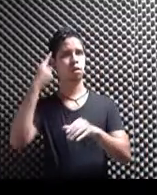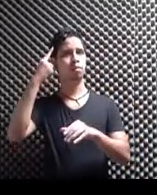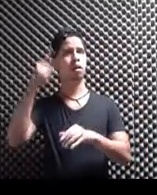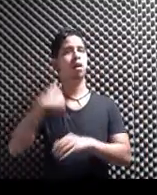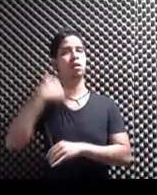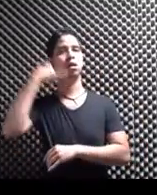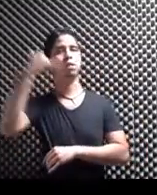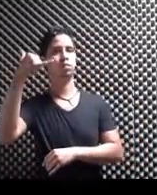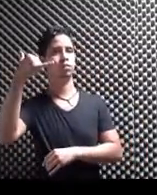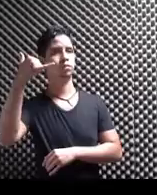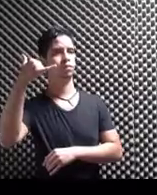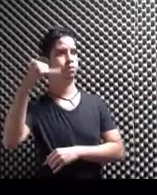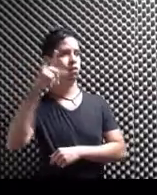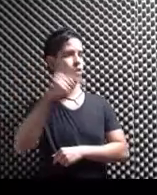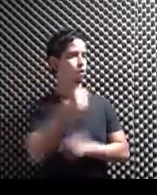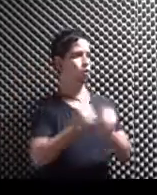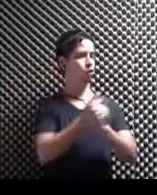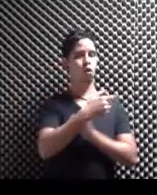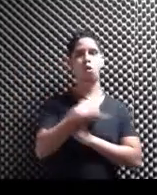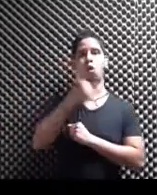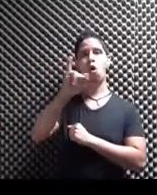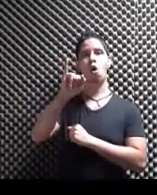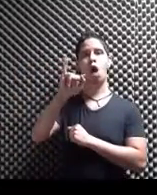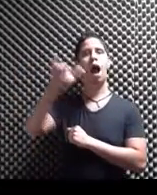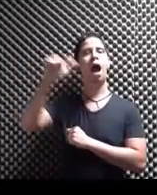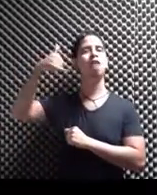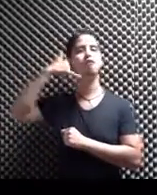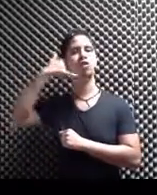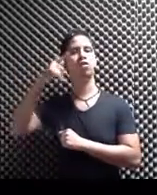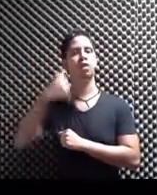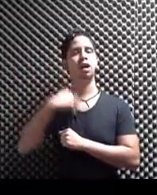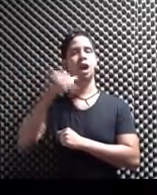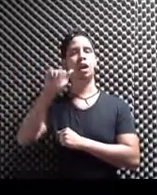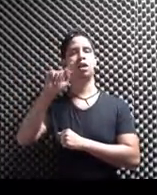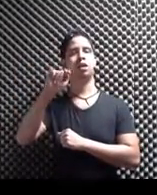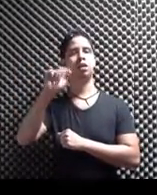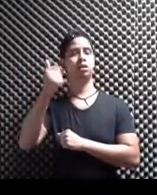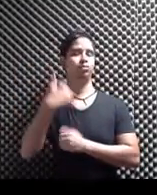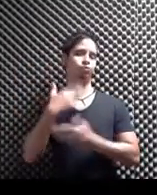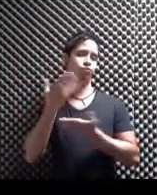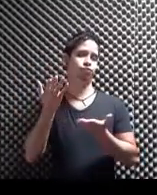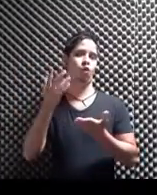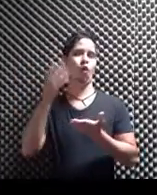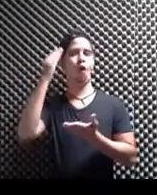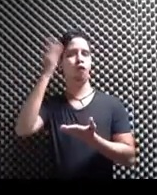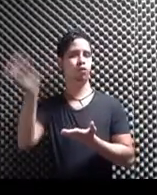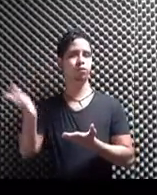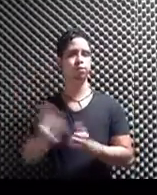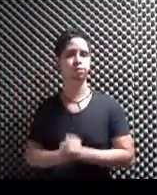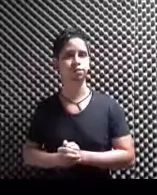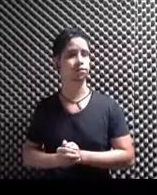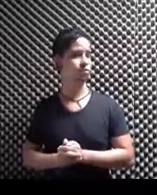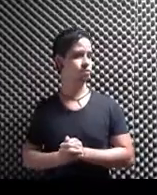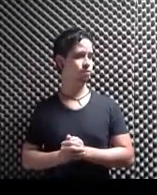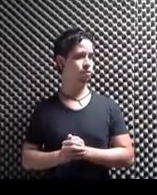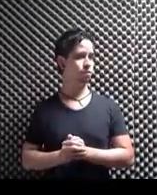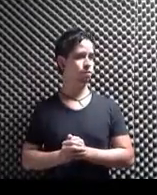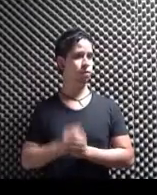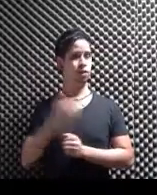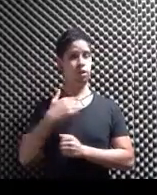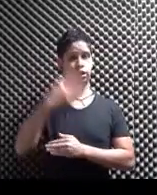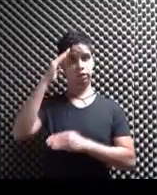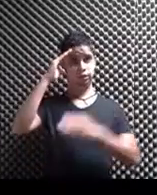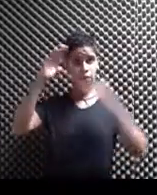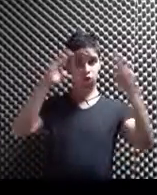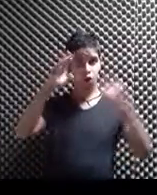con un AT&T, con un iPhone de AT&T, yo voy a... Así que, vamos a ver. Saludos,